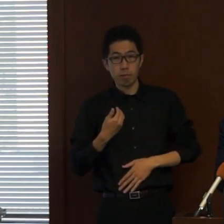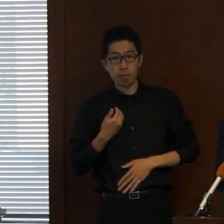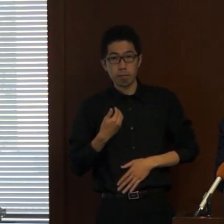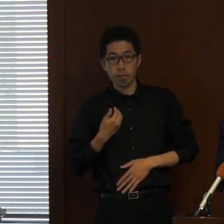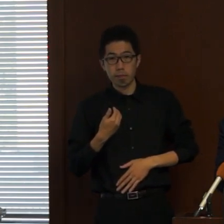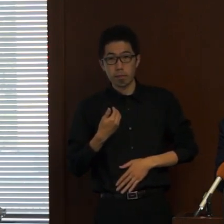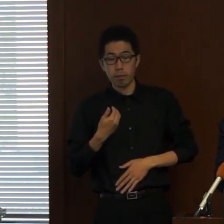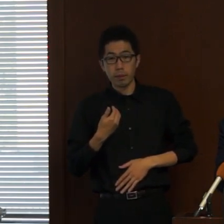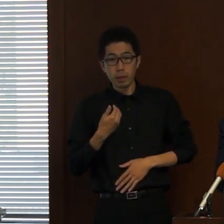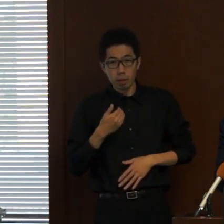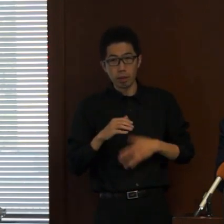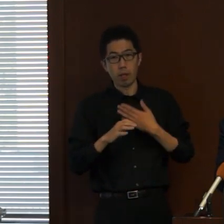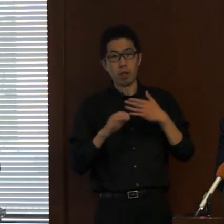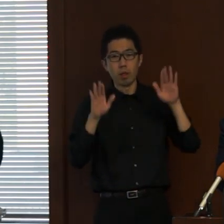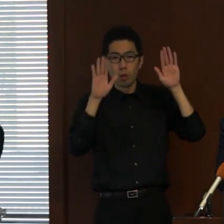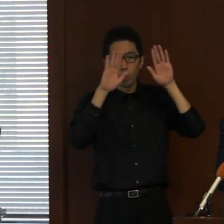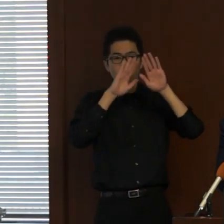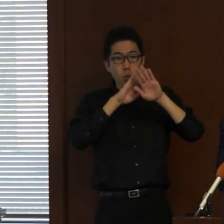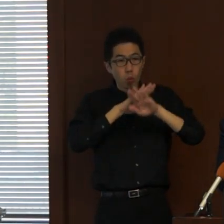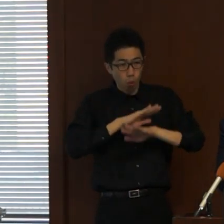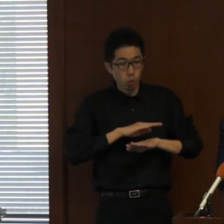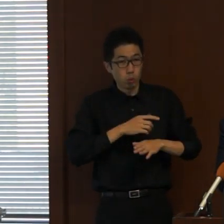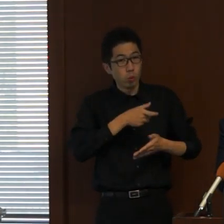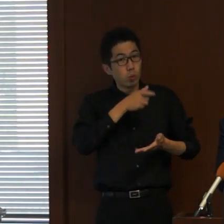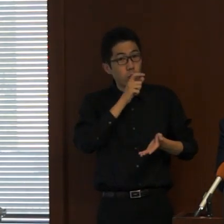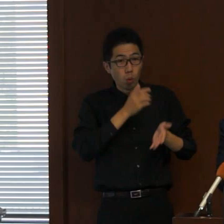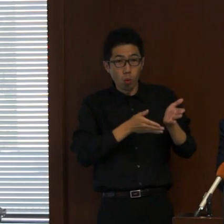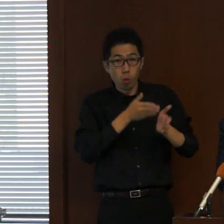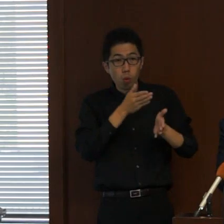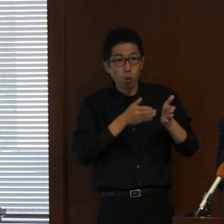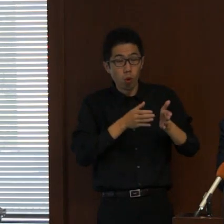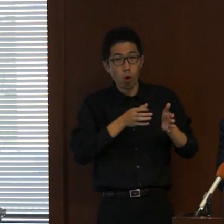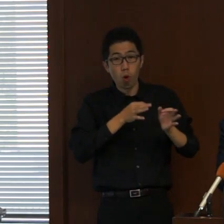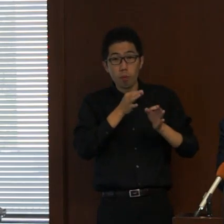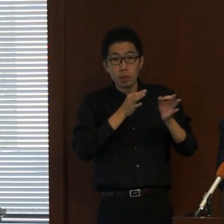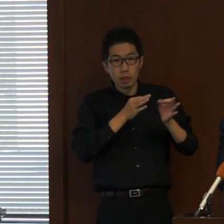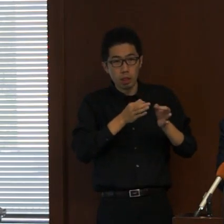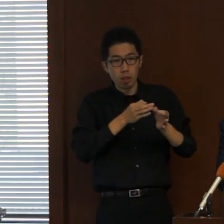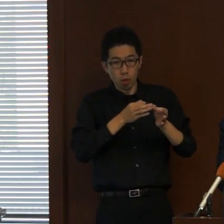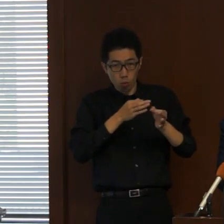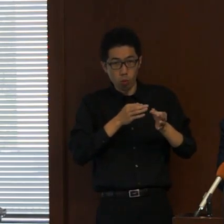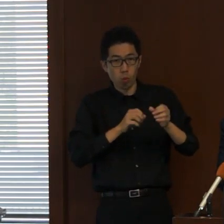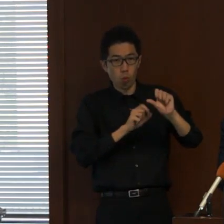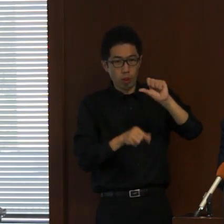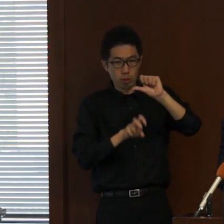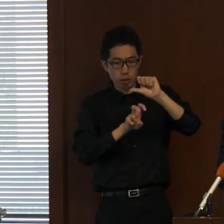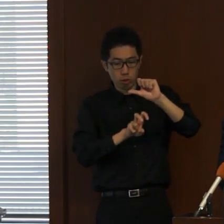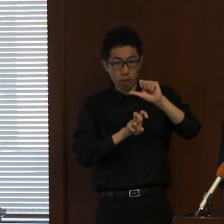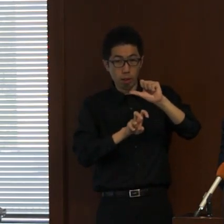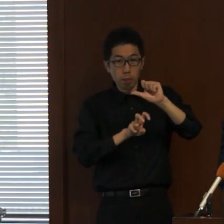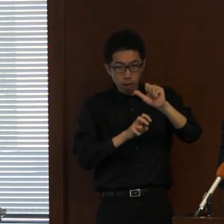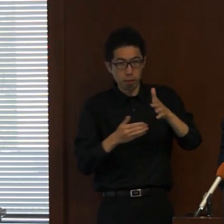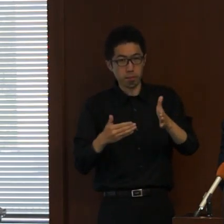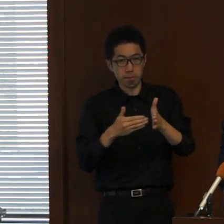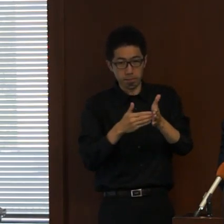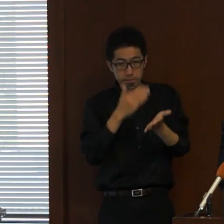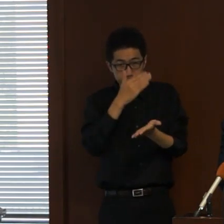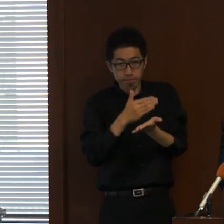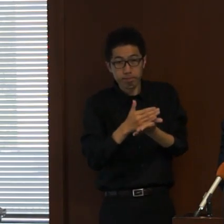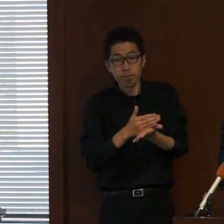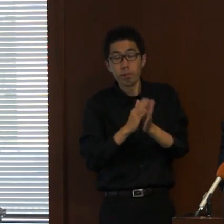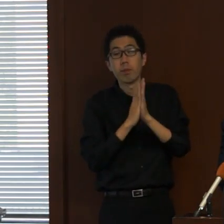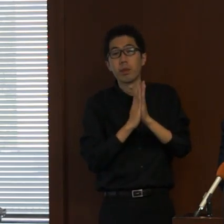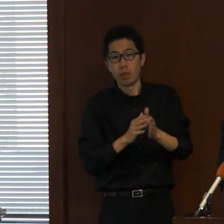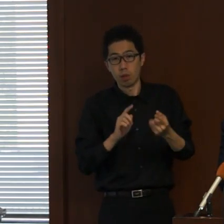夜のナイトクラブ系の、やつを20日まで止めるということをしているんだけど、それとパチンコ